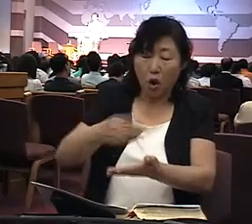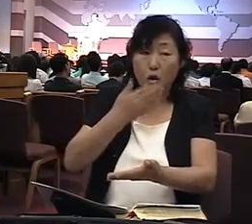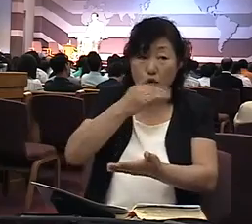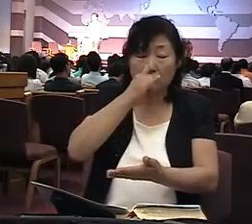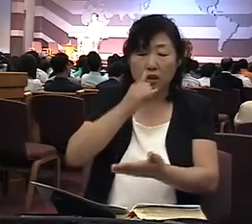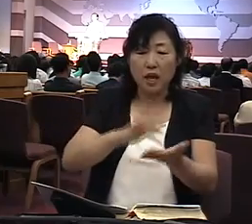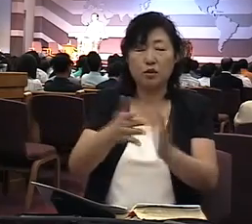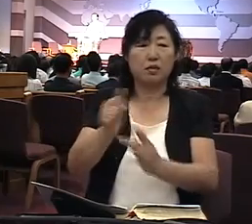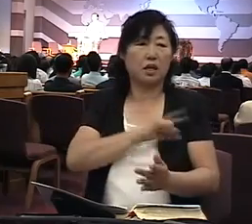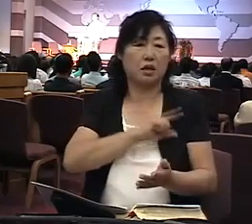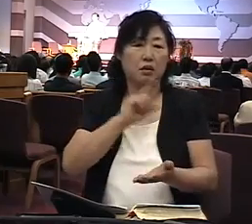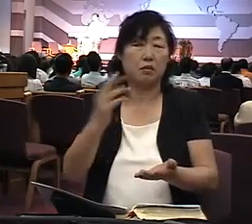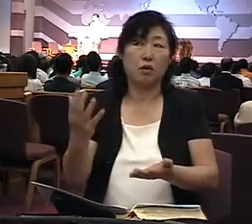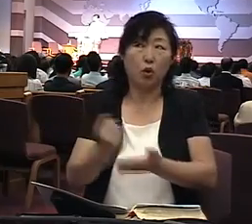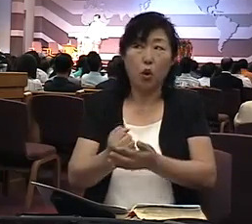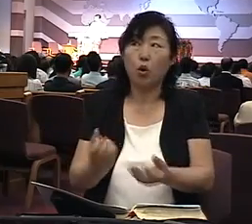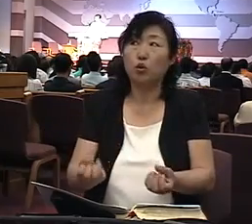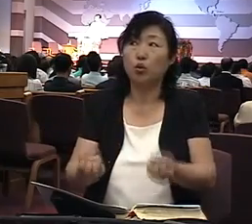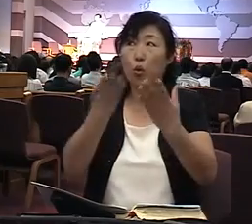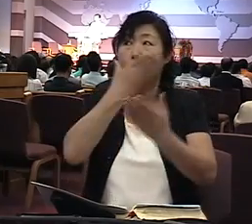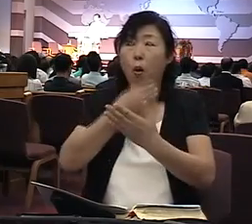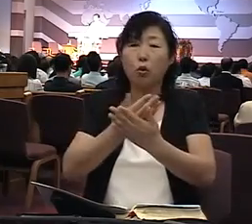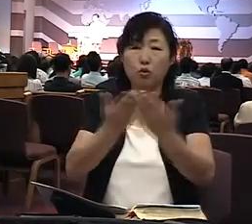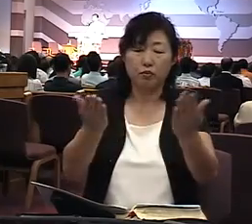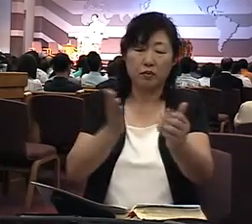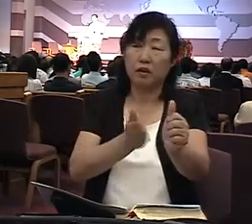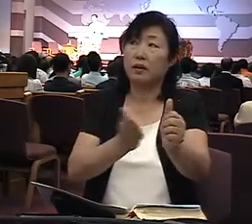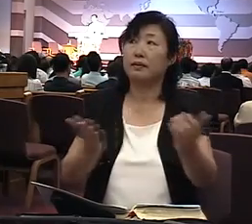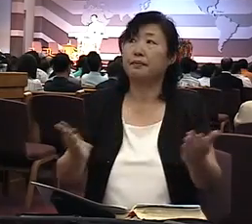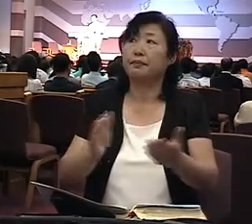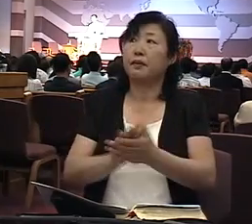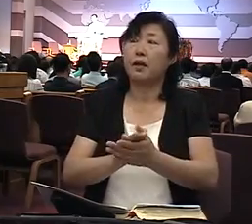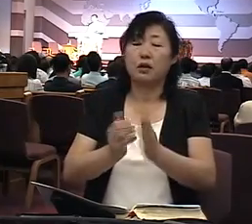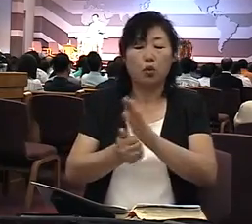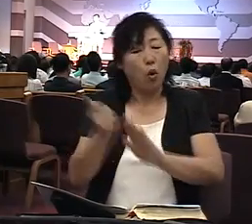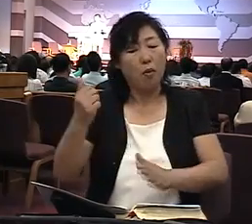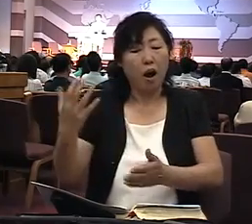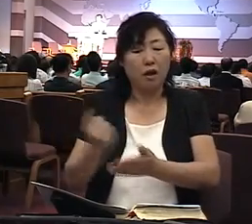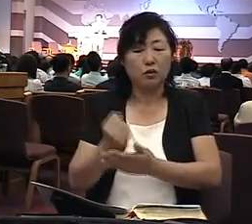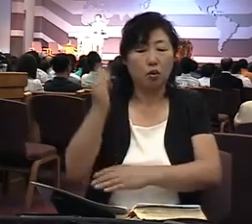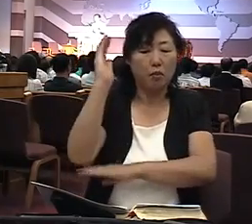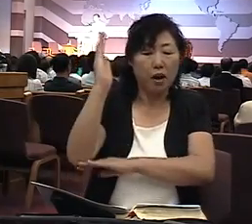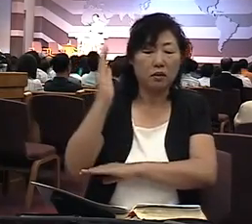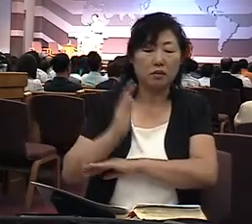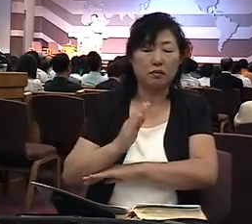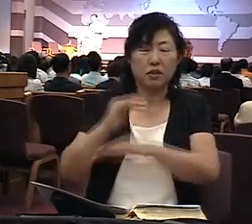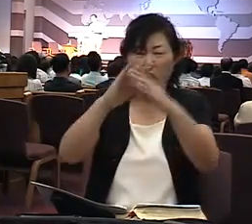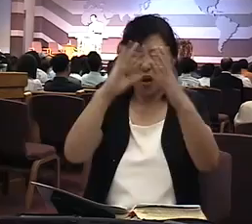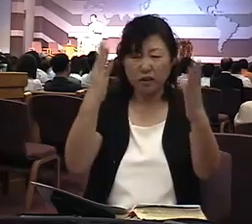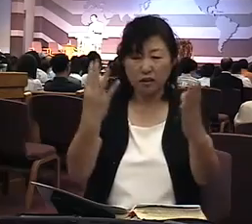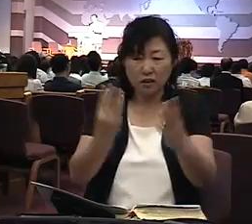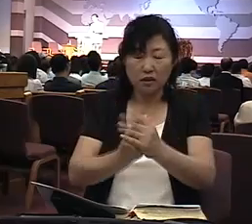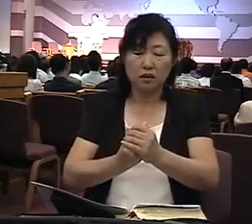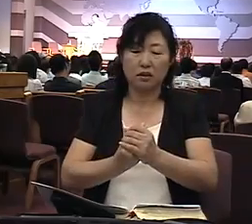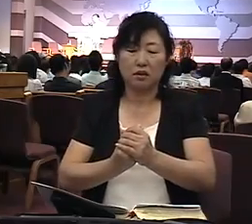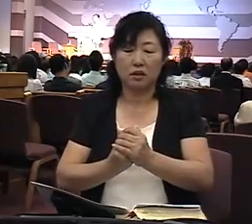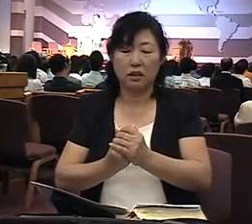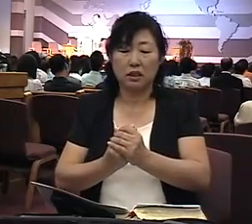축복합니다. 이 소망을 가지고 오늘 말씀을, 사실 말씀 전체를 좀 신약 성경을 보고